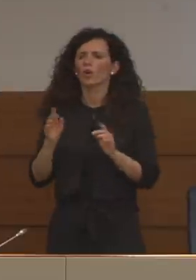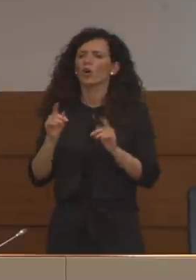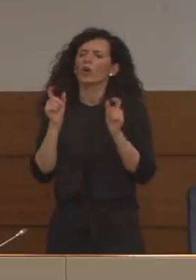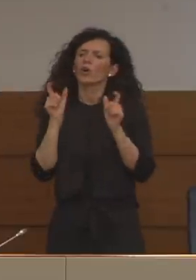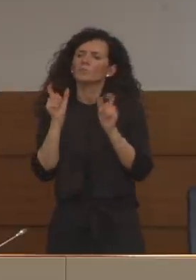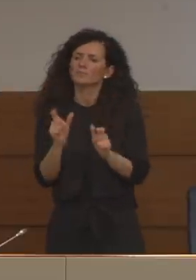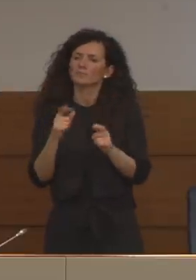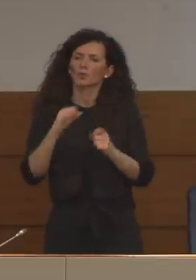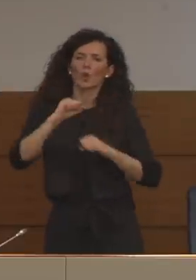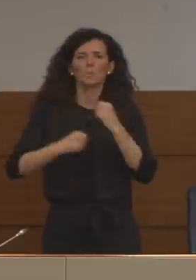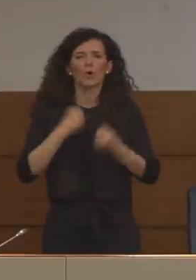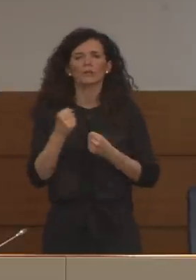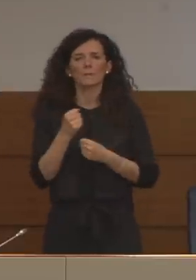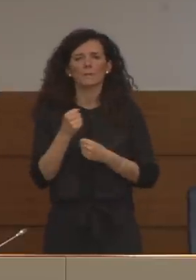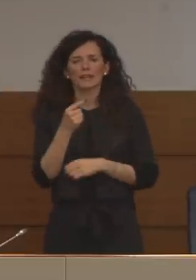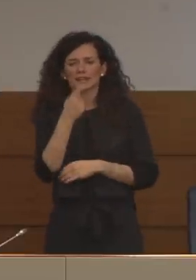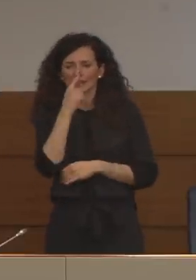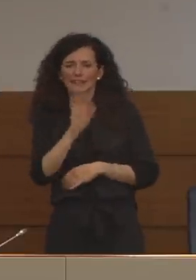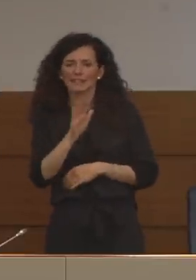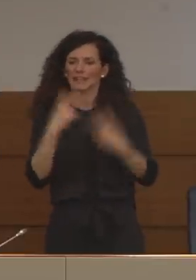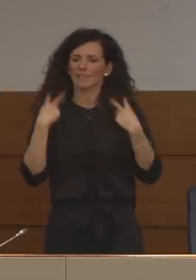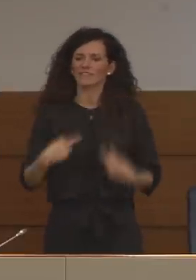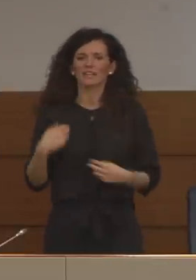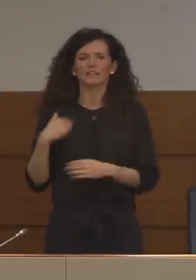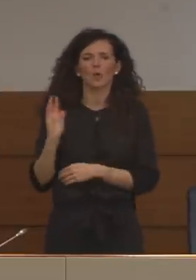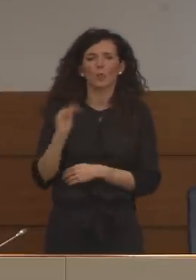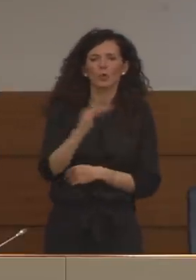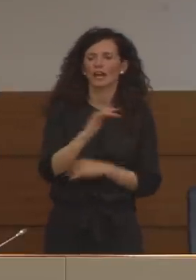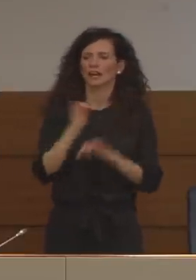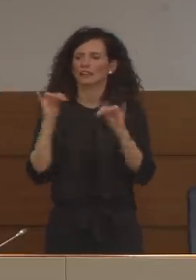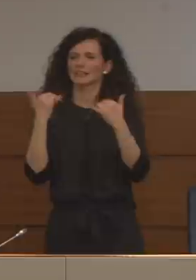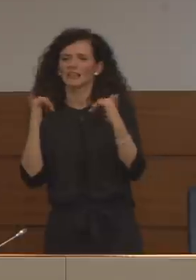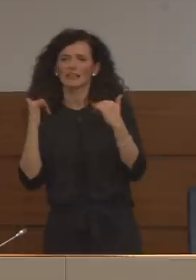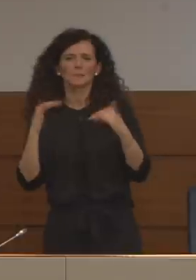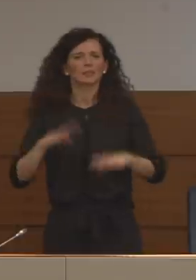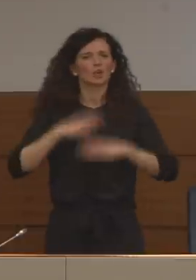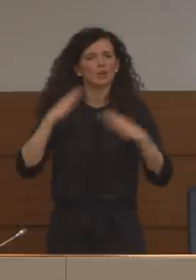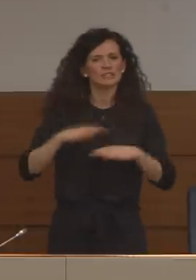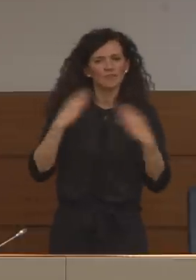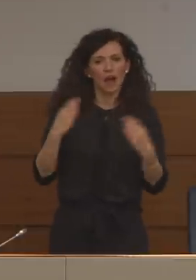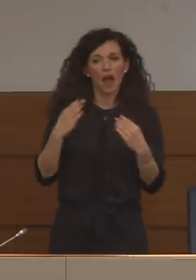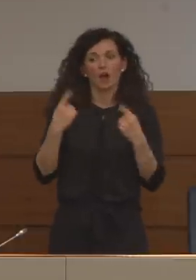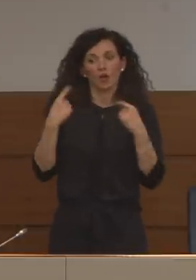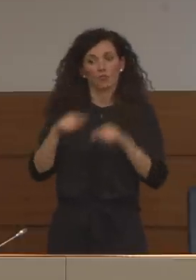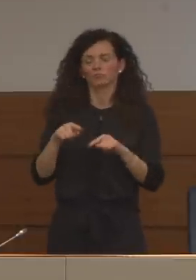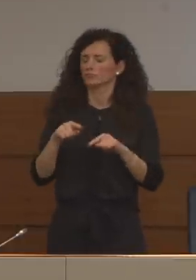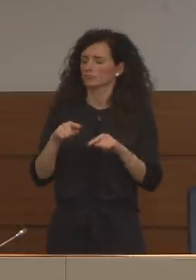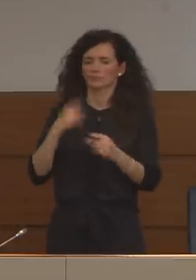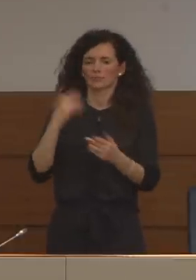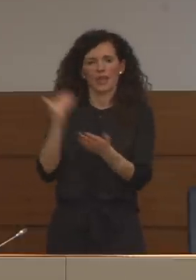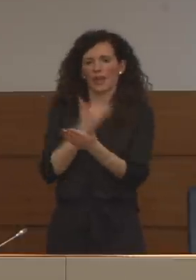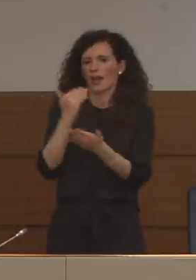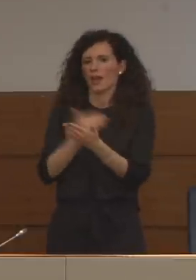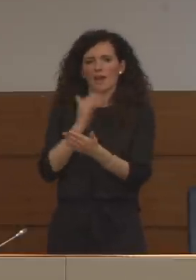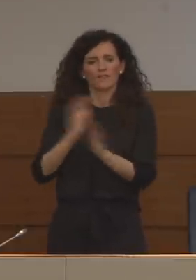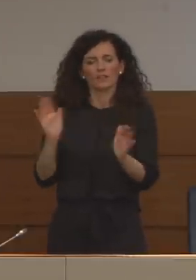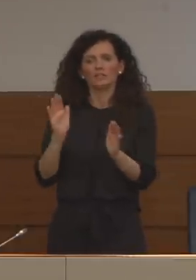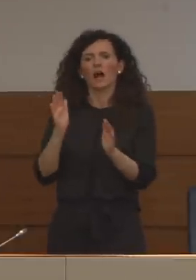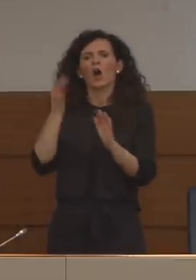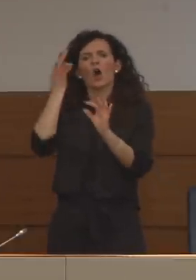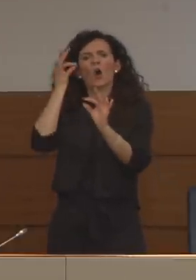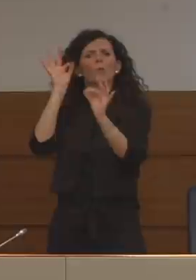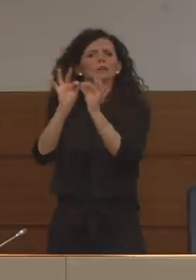come momenti di divertimento di svago esattamente con l'obiettivo preciso di